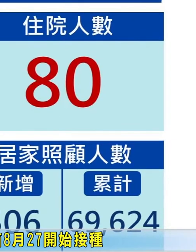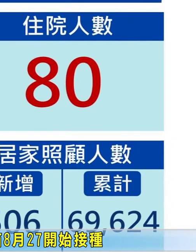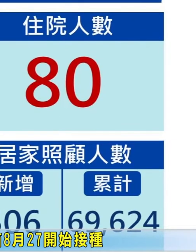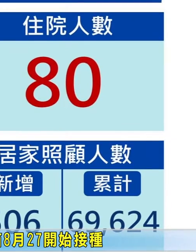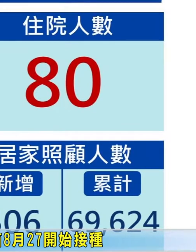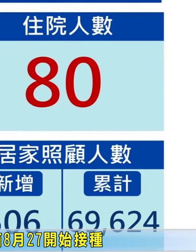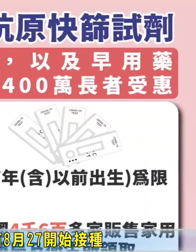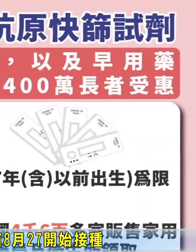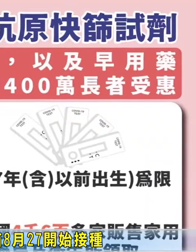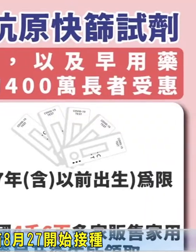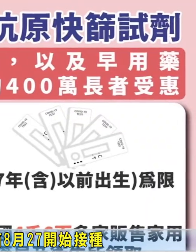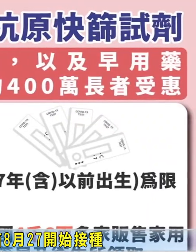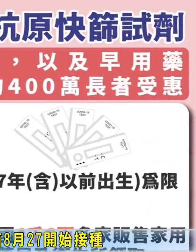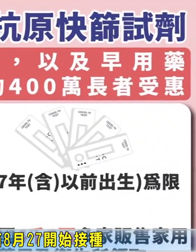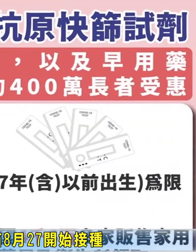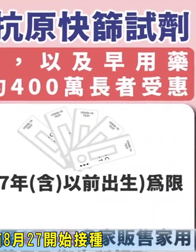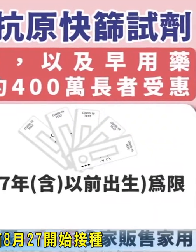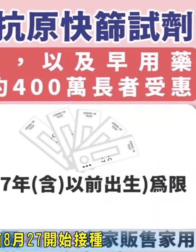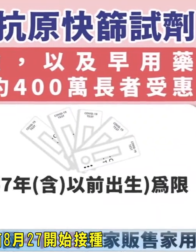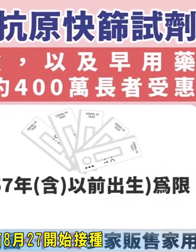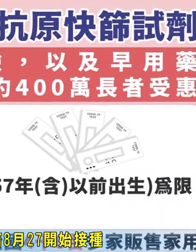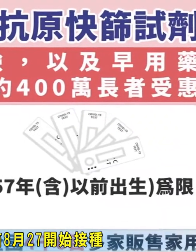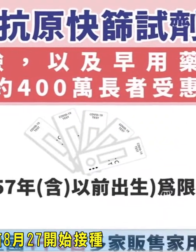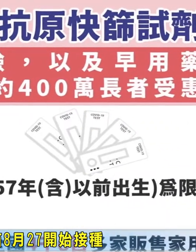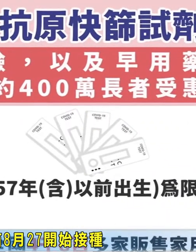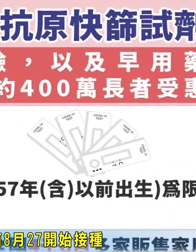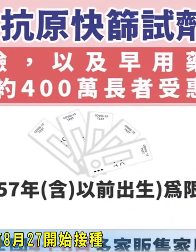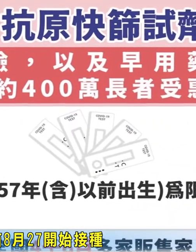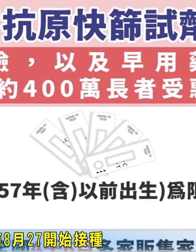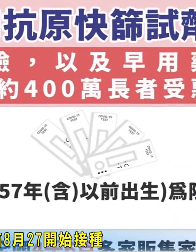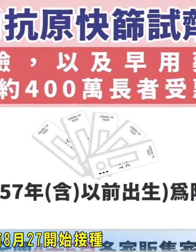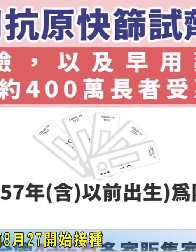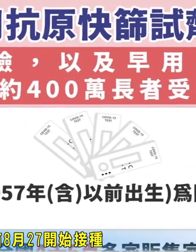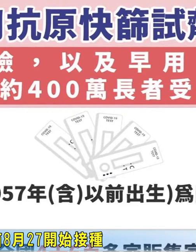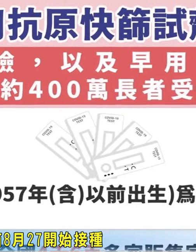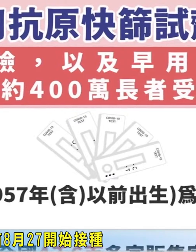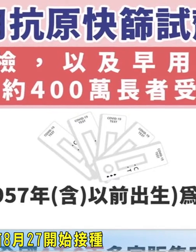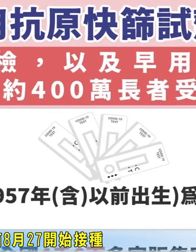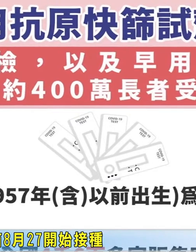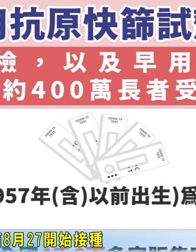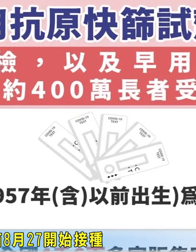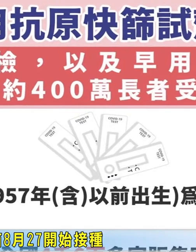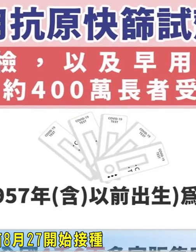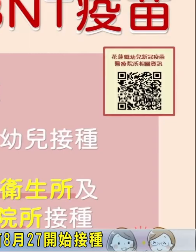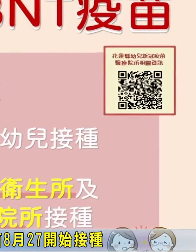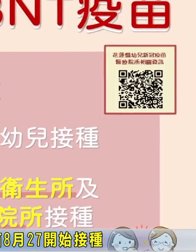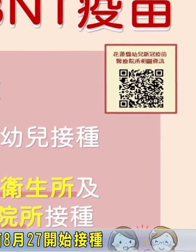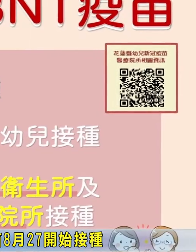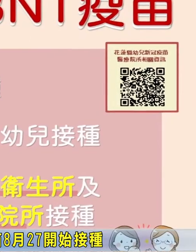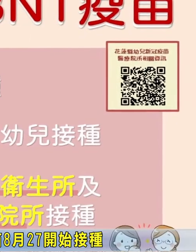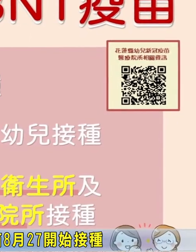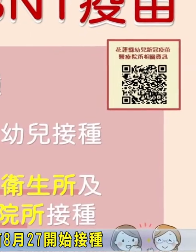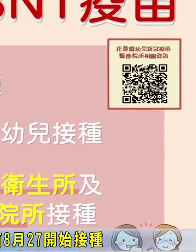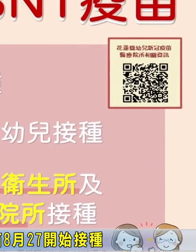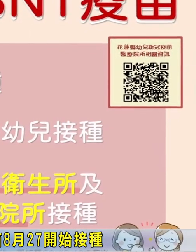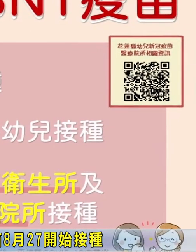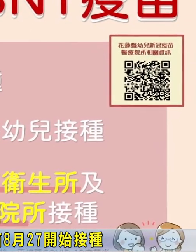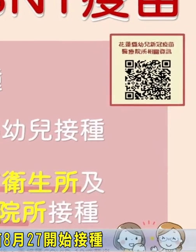84119例。9月1号开始，65岁以上长者每人5剂快筛剂，婴幼儿 BNT 疫